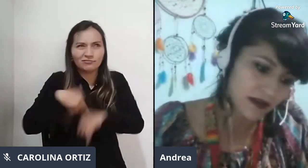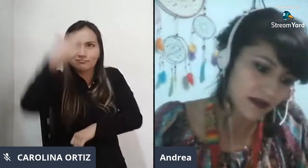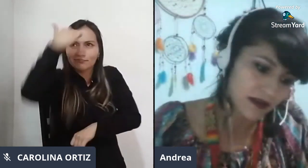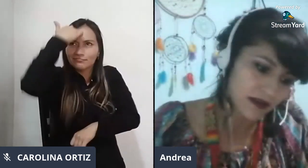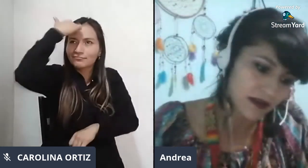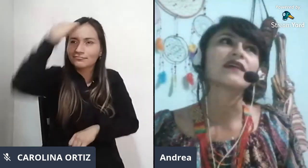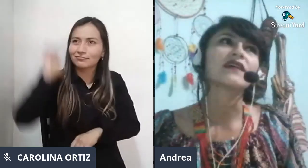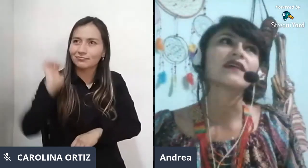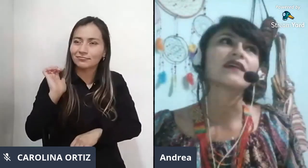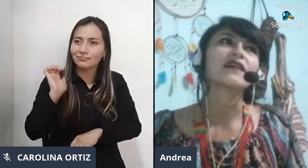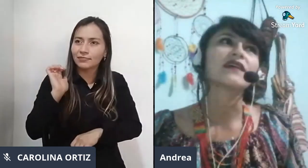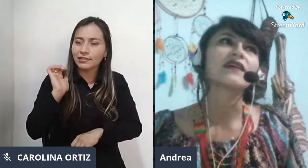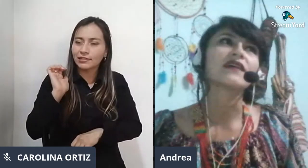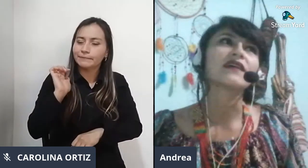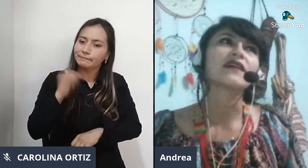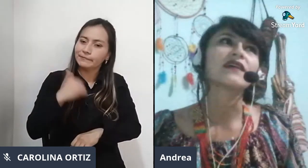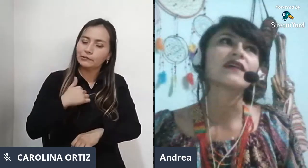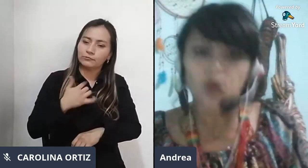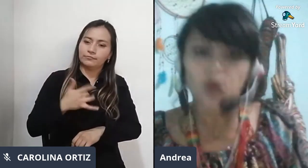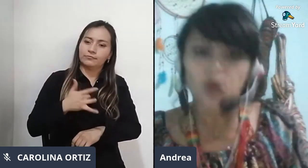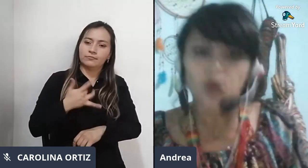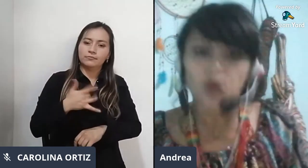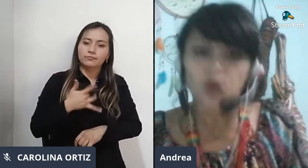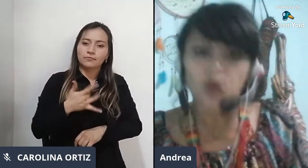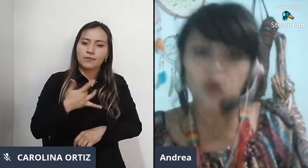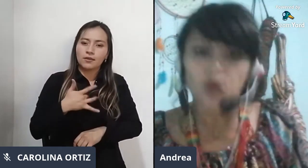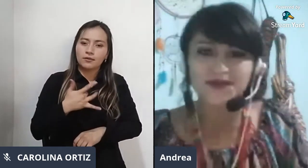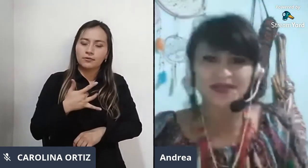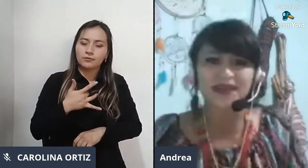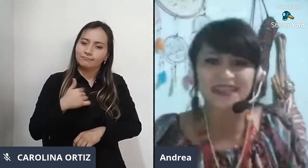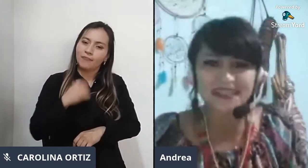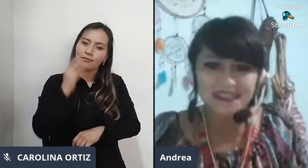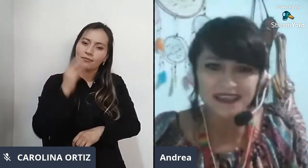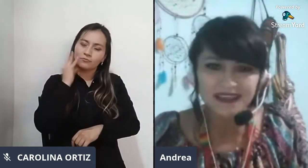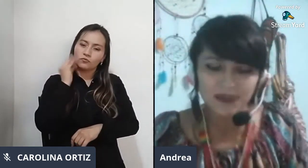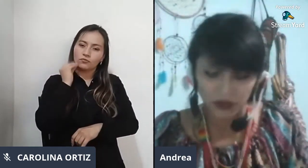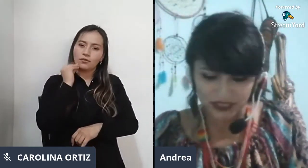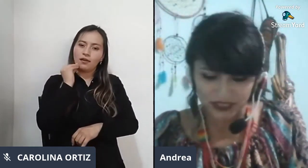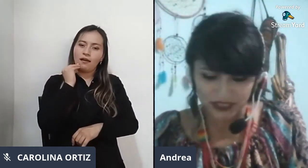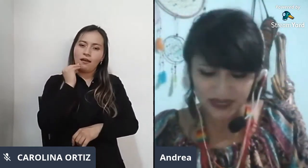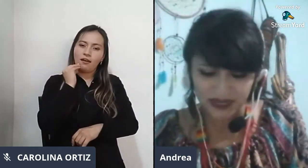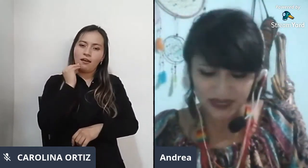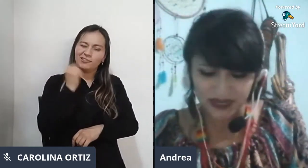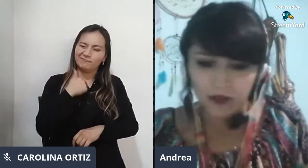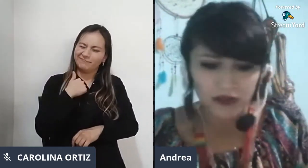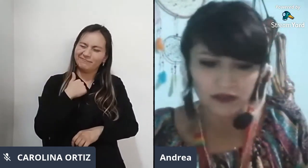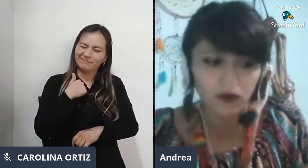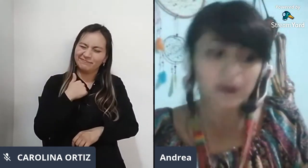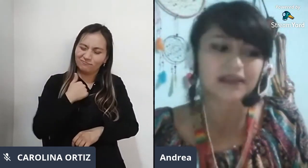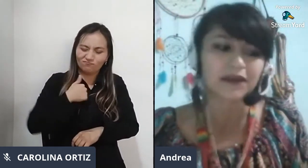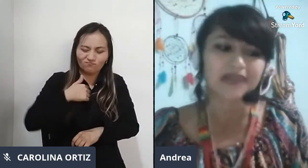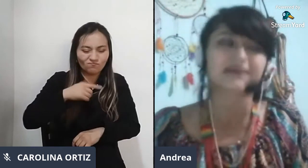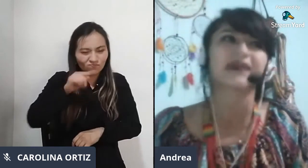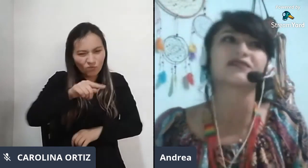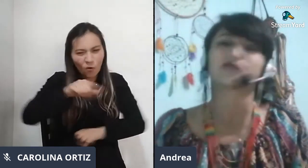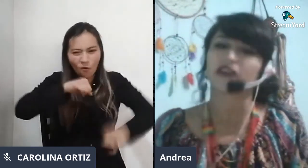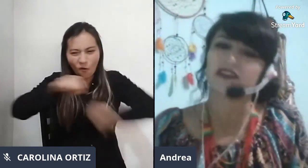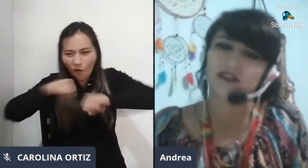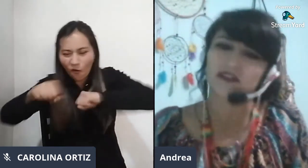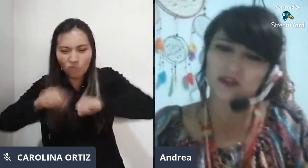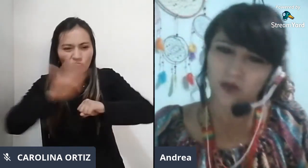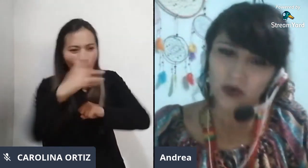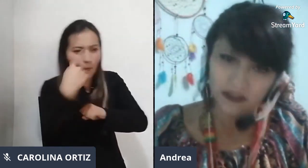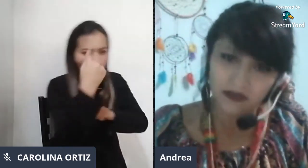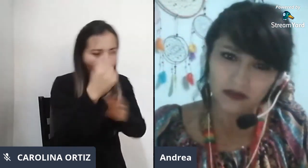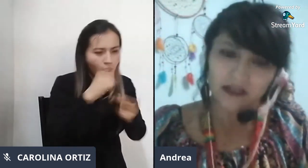siento que soy producto de mi propia experiencia y por eso creo en ella y apuesto completamente a estos ejercicios políticos,